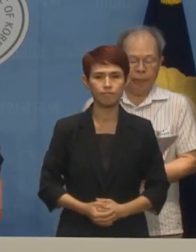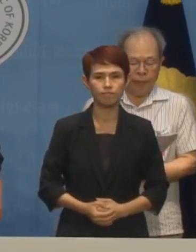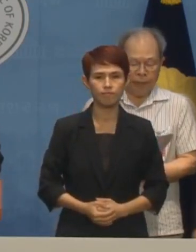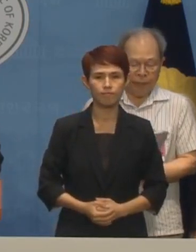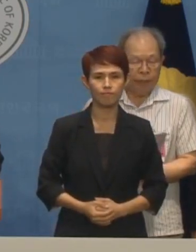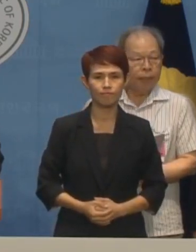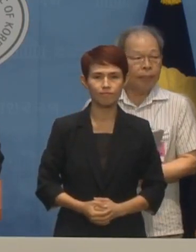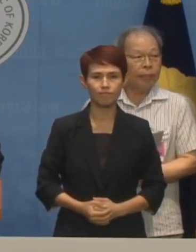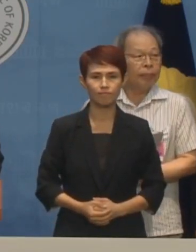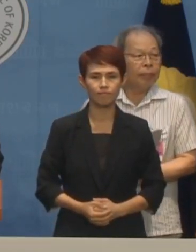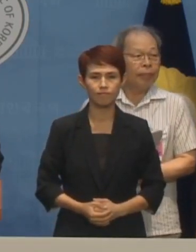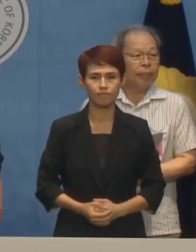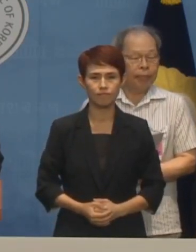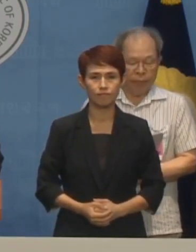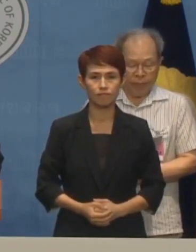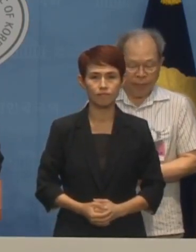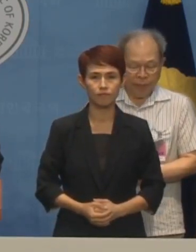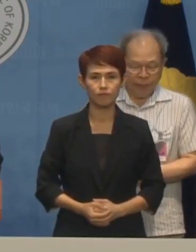철회하라.